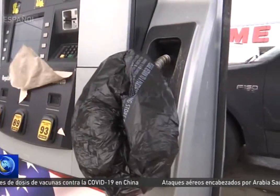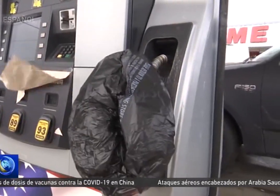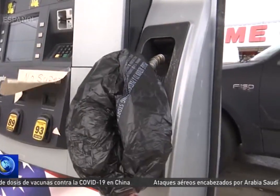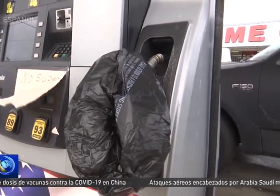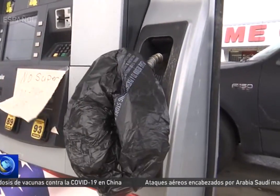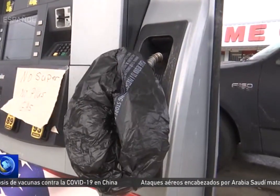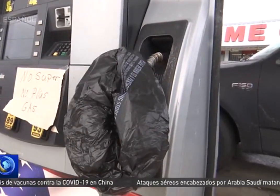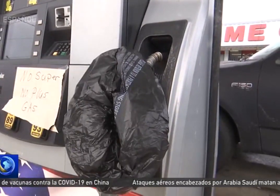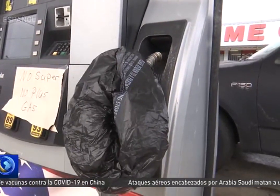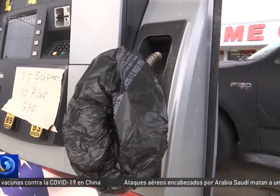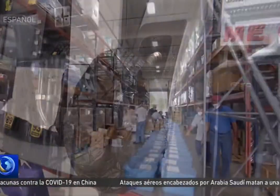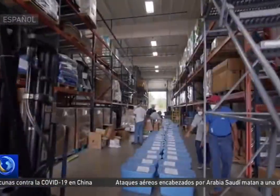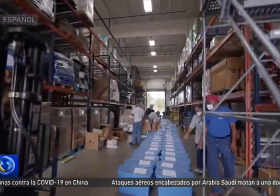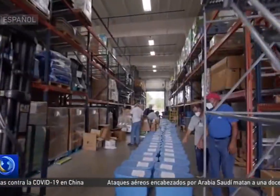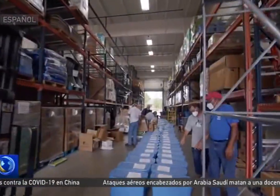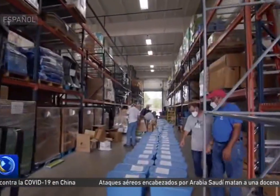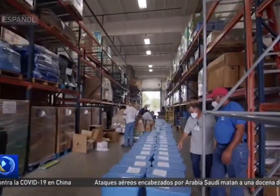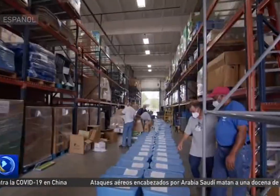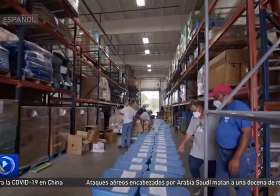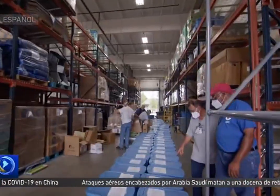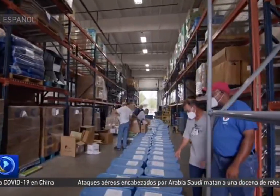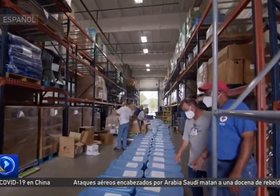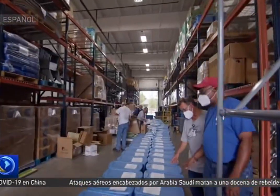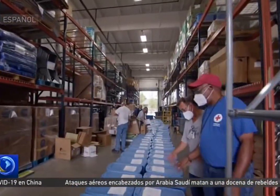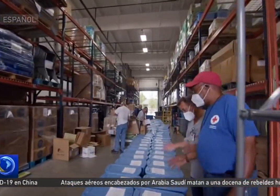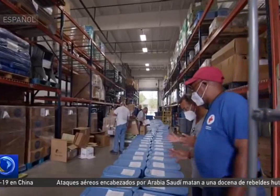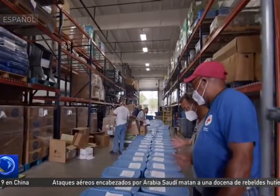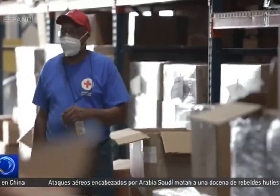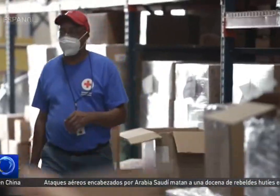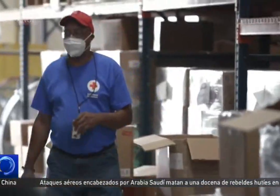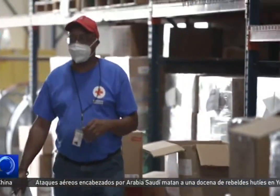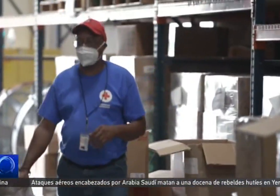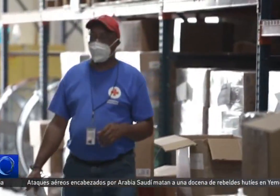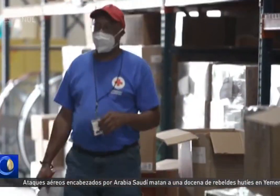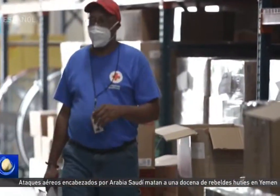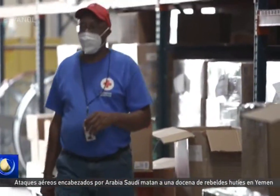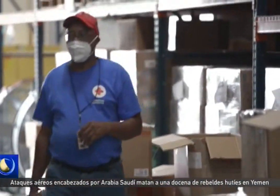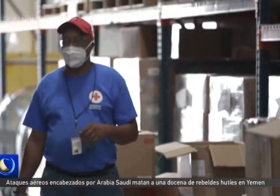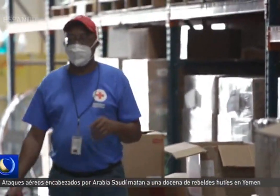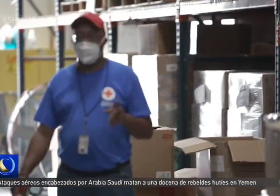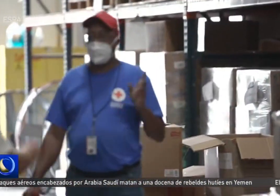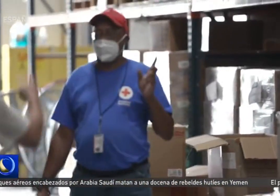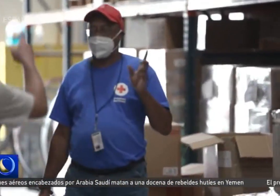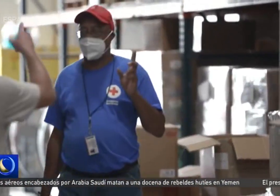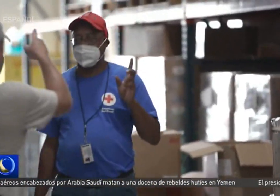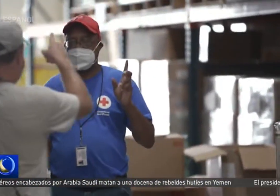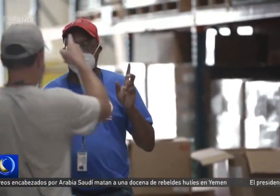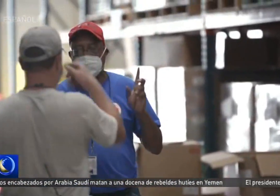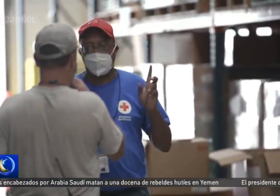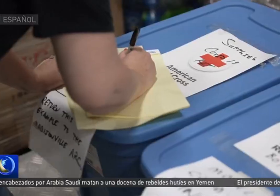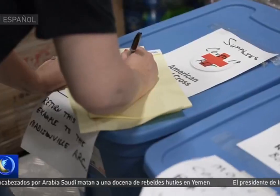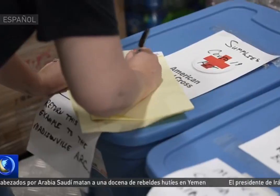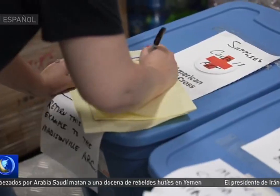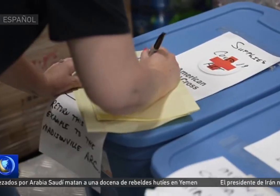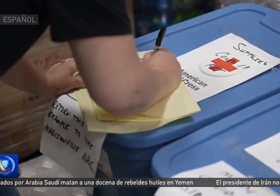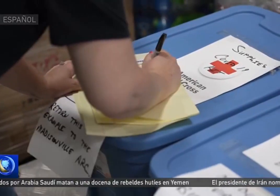encuentra luchando para contener casos de coronavirus la semana pasada se registró la tercera incidencia más alta de casos de kobe 19